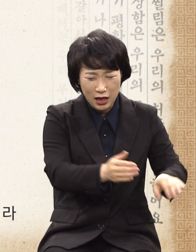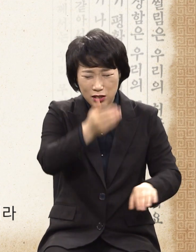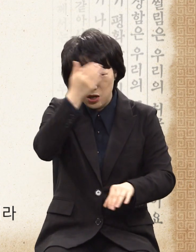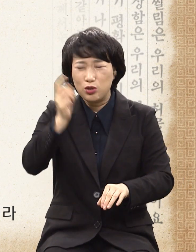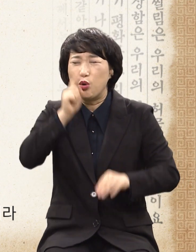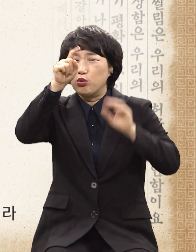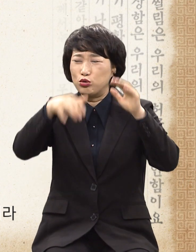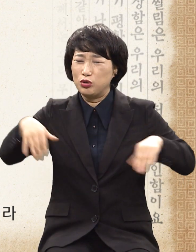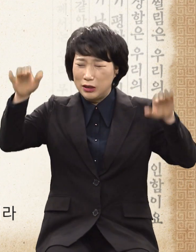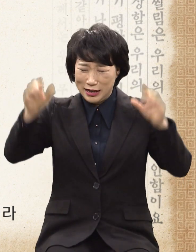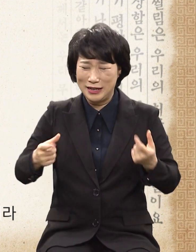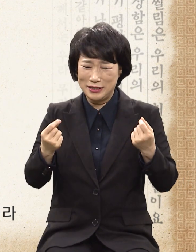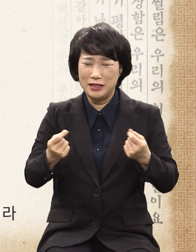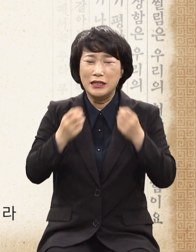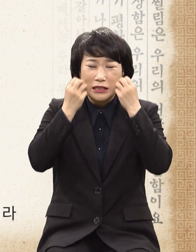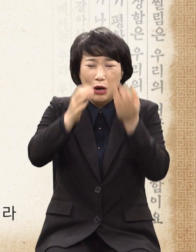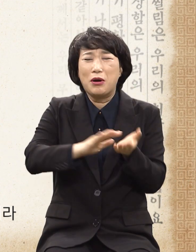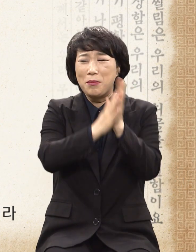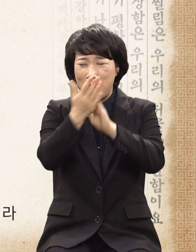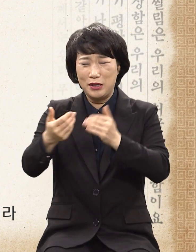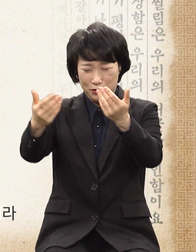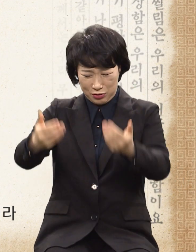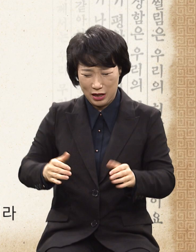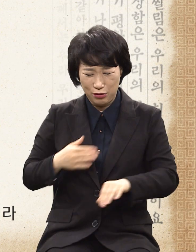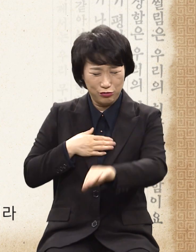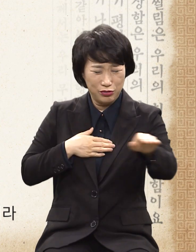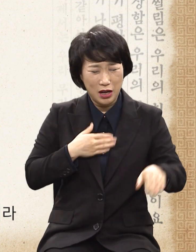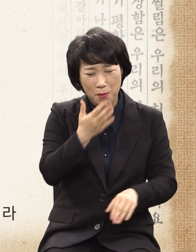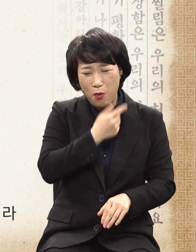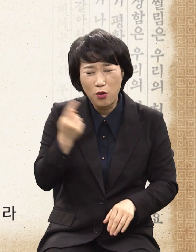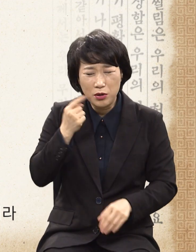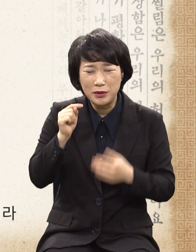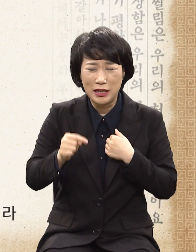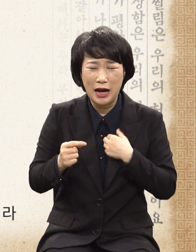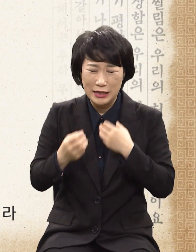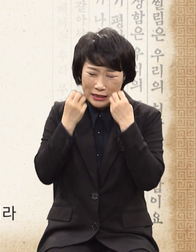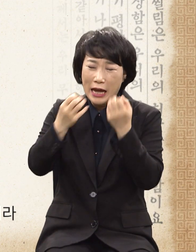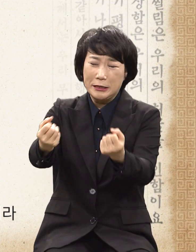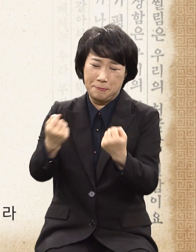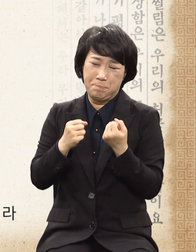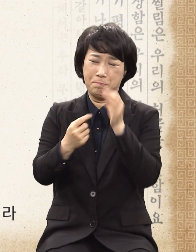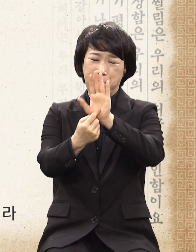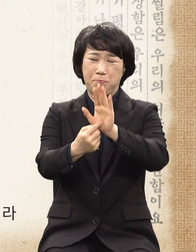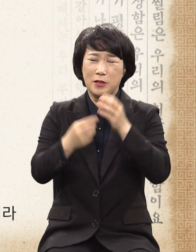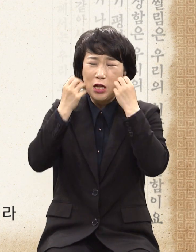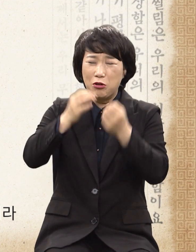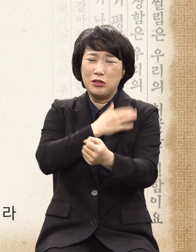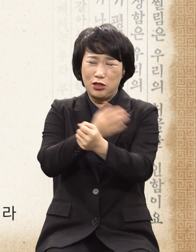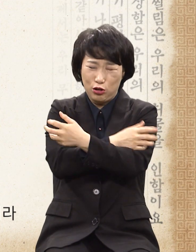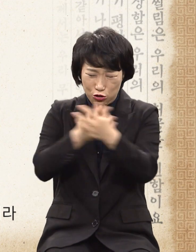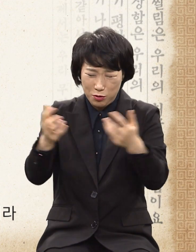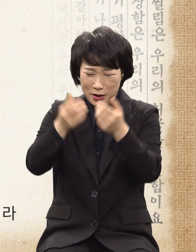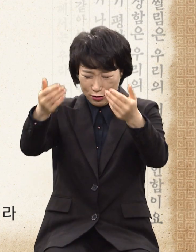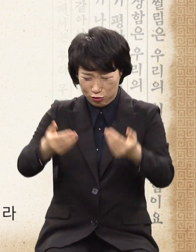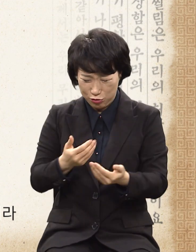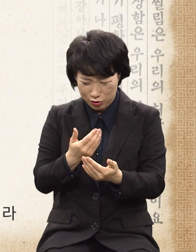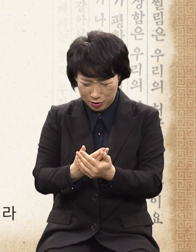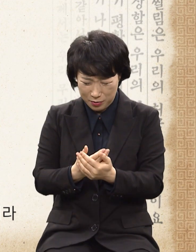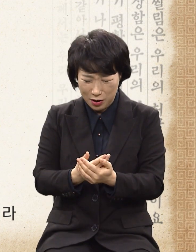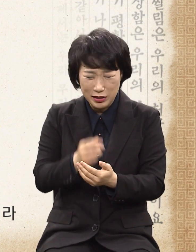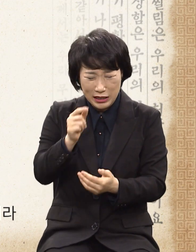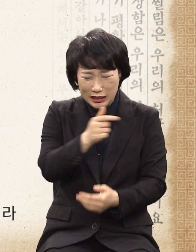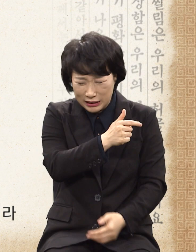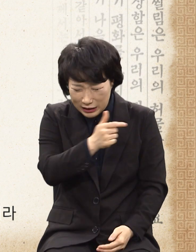청춘의 독수리같이 새롭게 한다고 했사오니 저들이 복음이 그만큼 새 힘이 나타나게 새 능력이 충만치 없어서